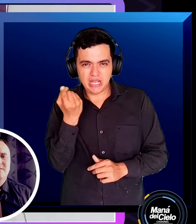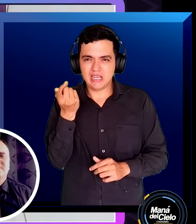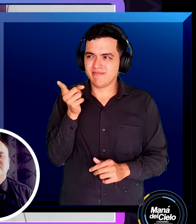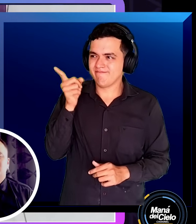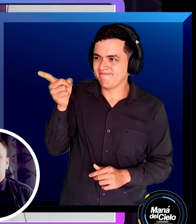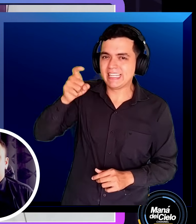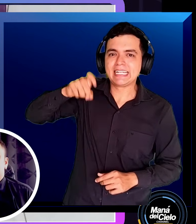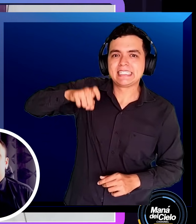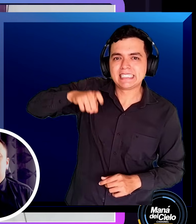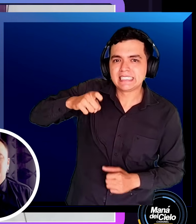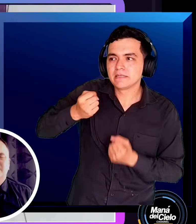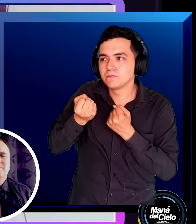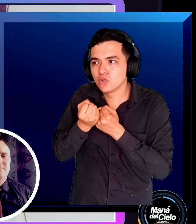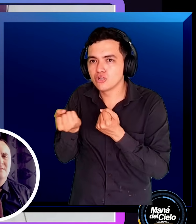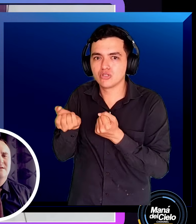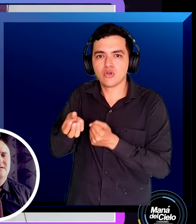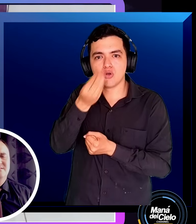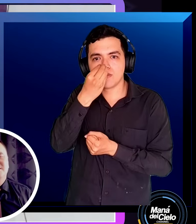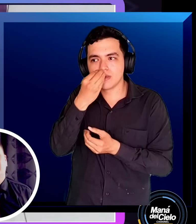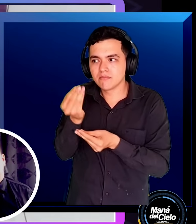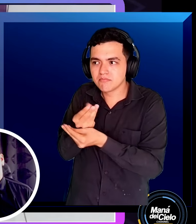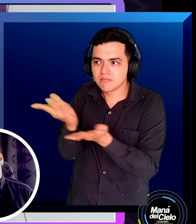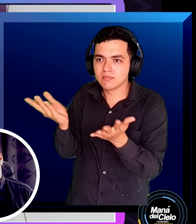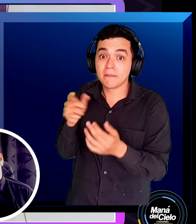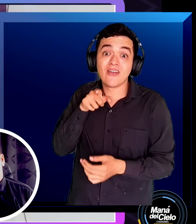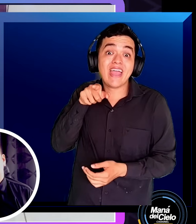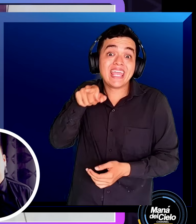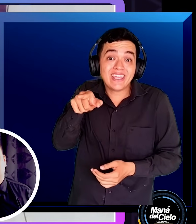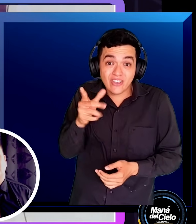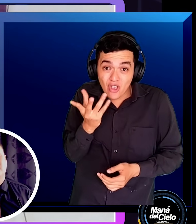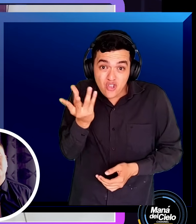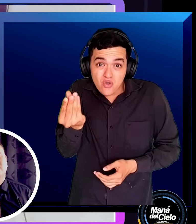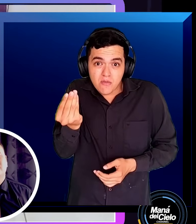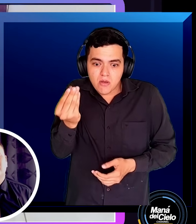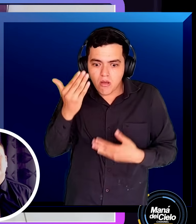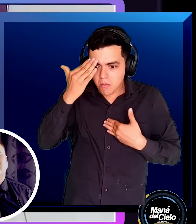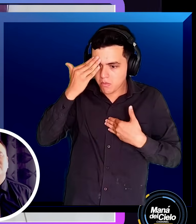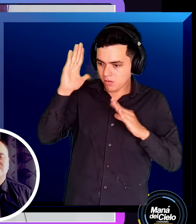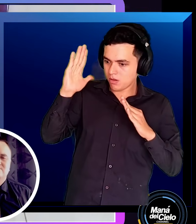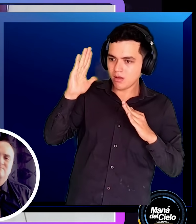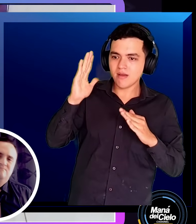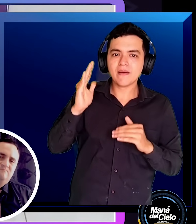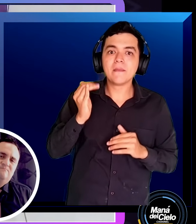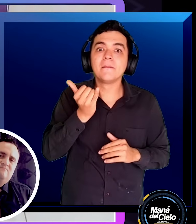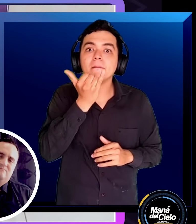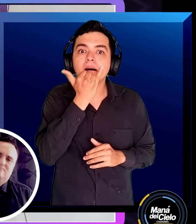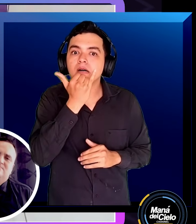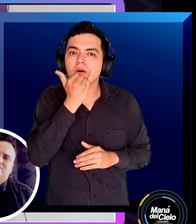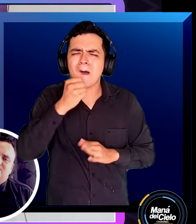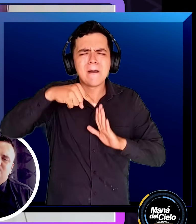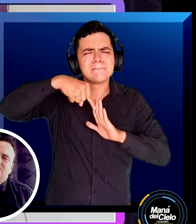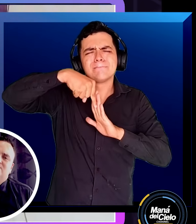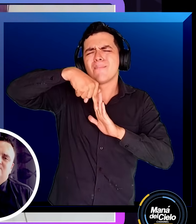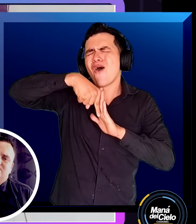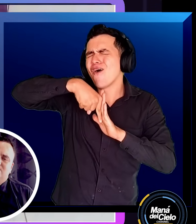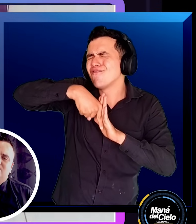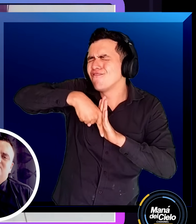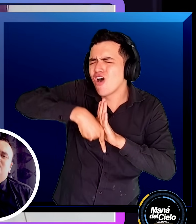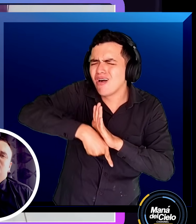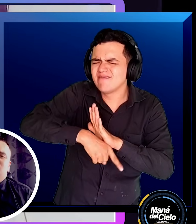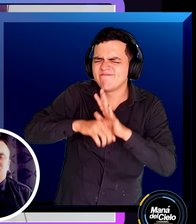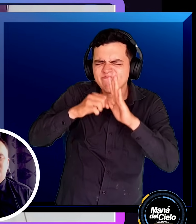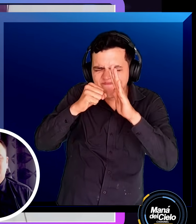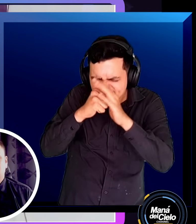cosa que hoy en día que lucha para vivir en el Espíritu, los medios, las redes sociales,